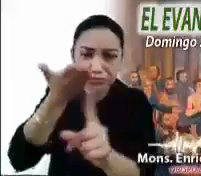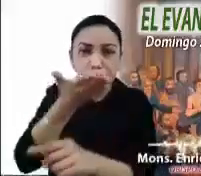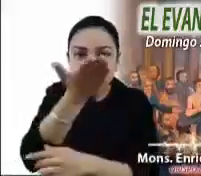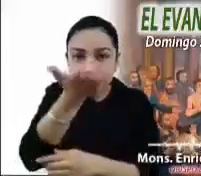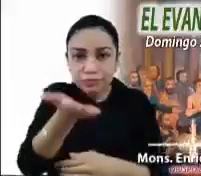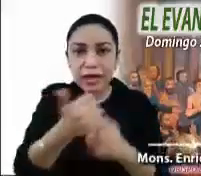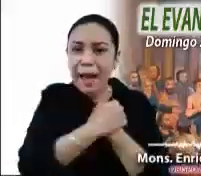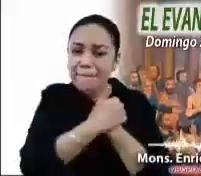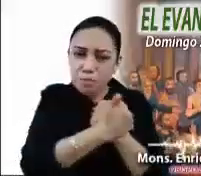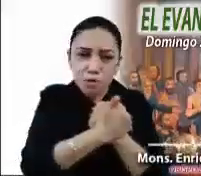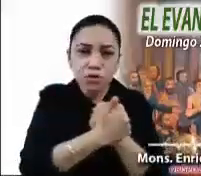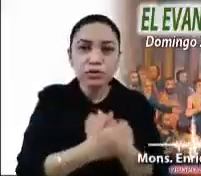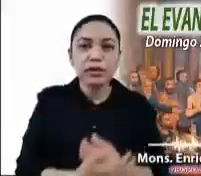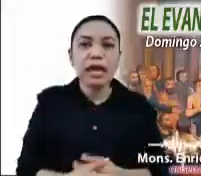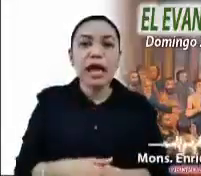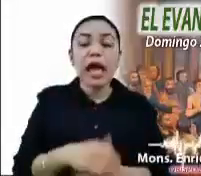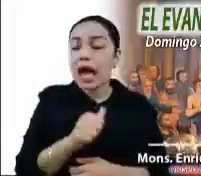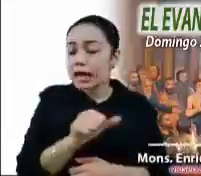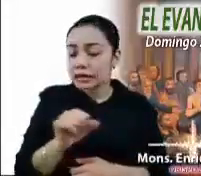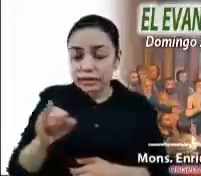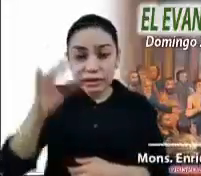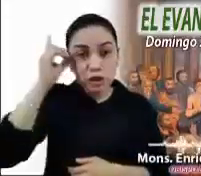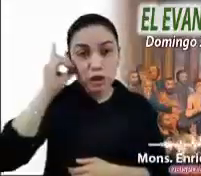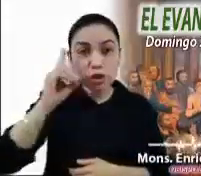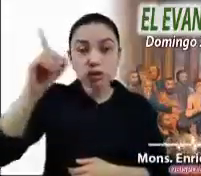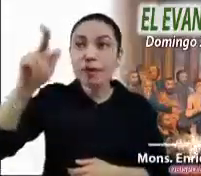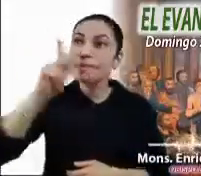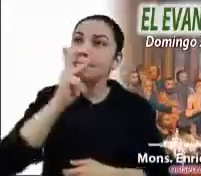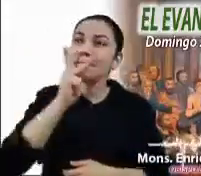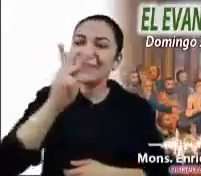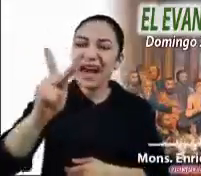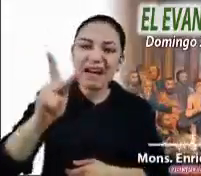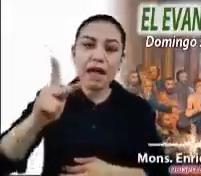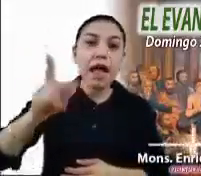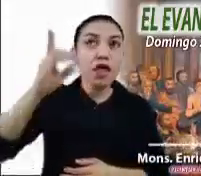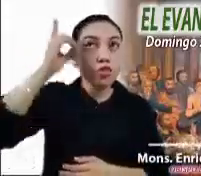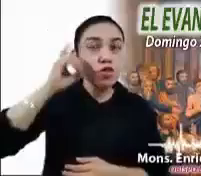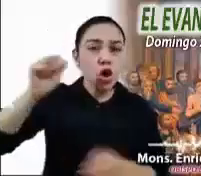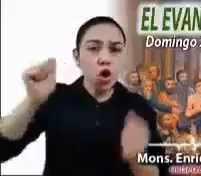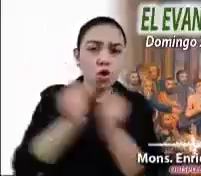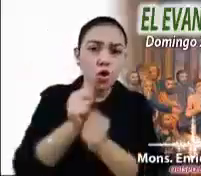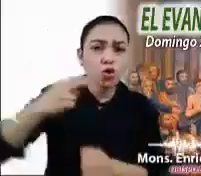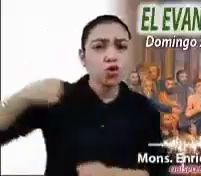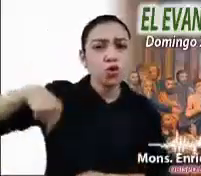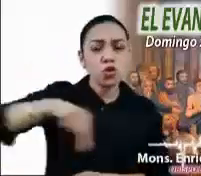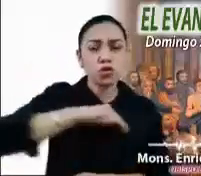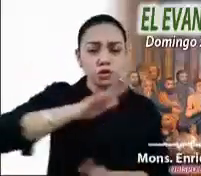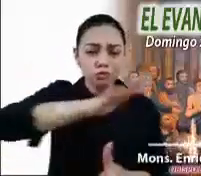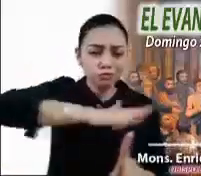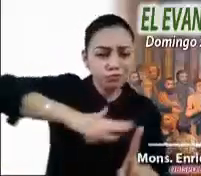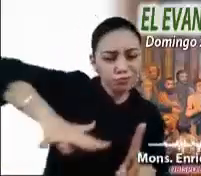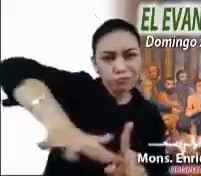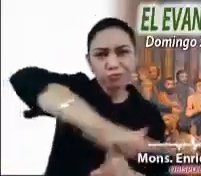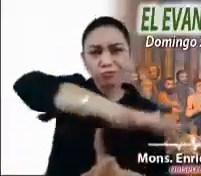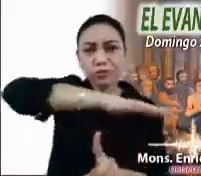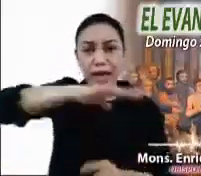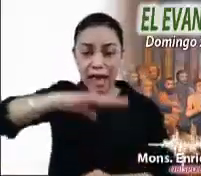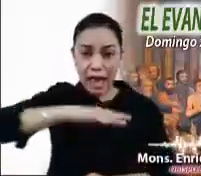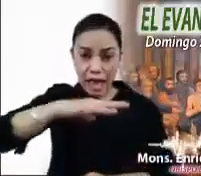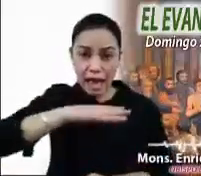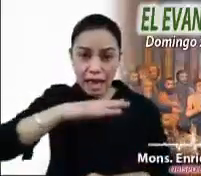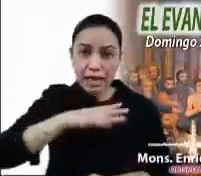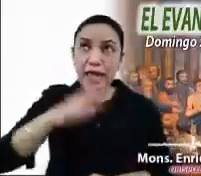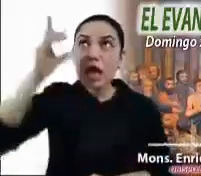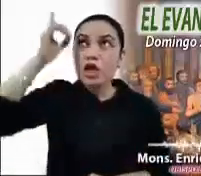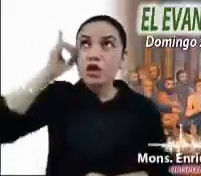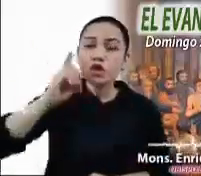con nosotros, el Dios que nos muestra que nos ama, que sufre con nosotros hasta la muerte y resucita. Este